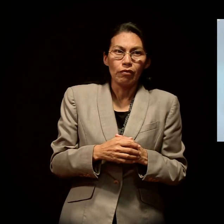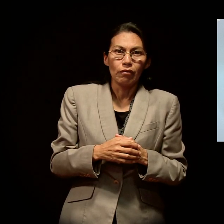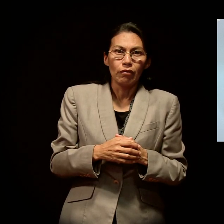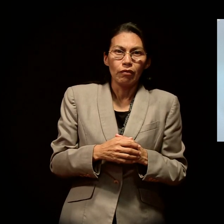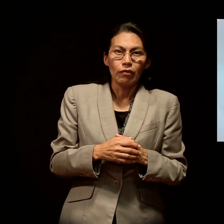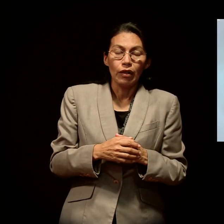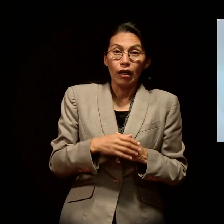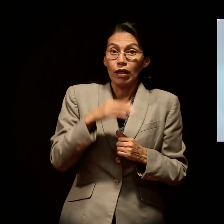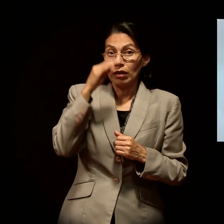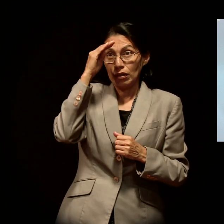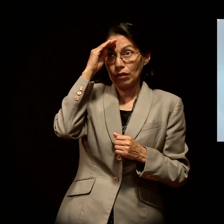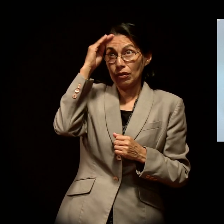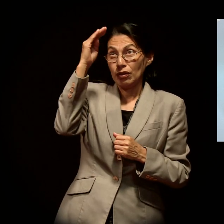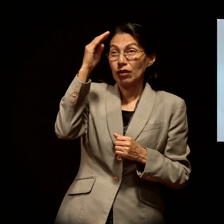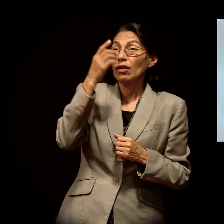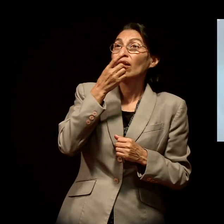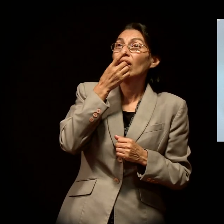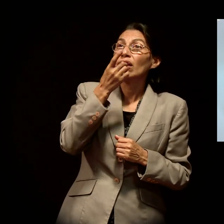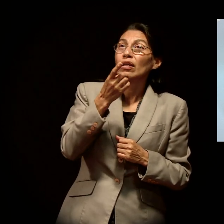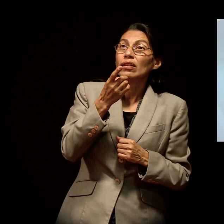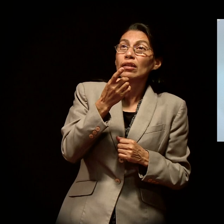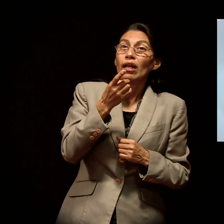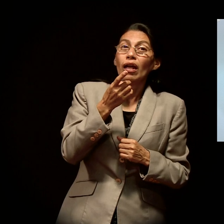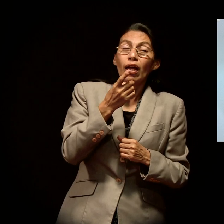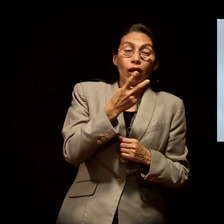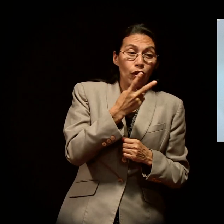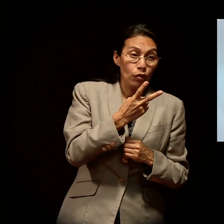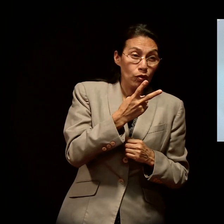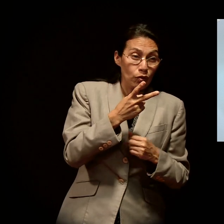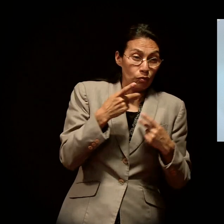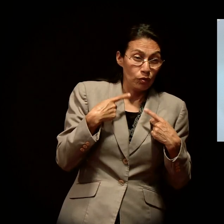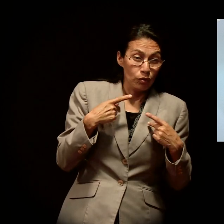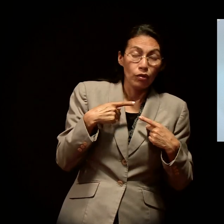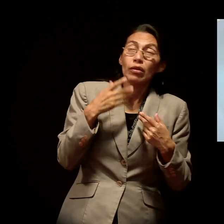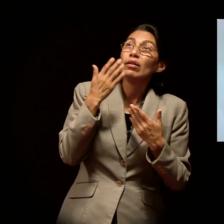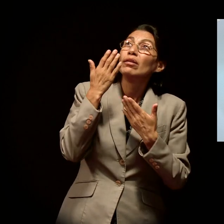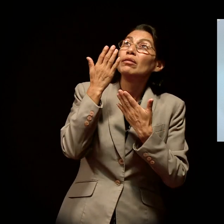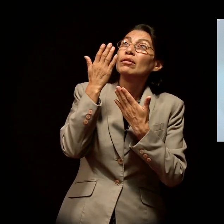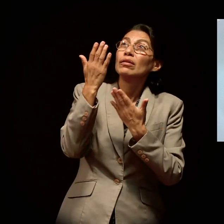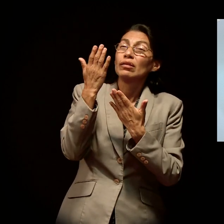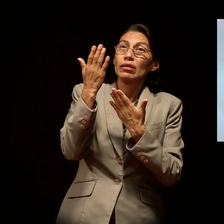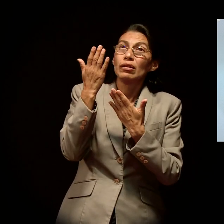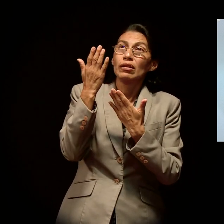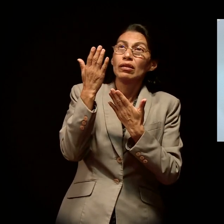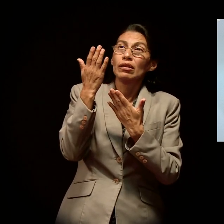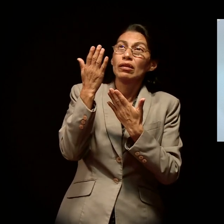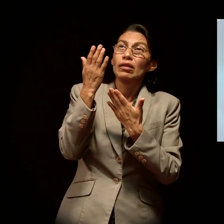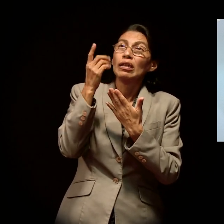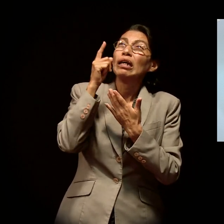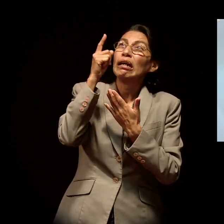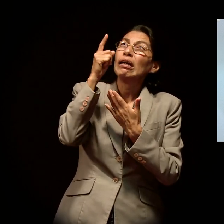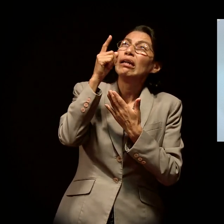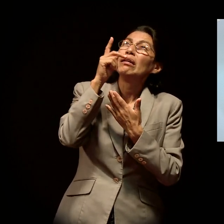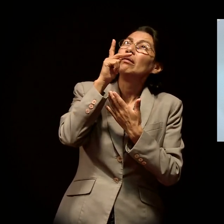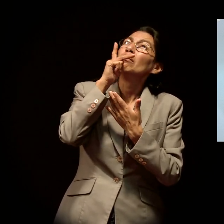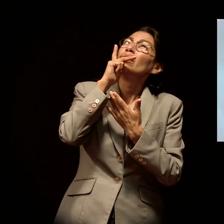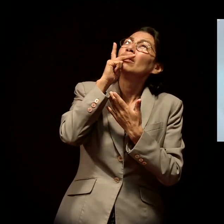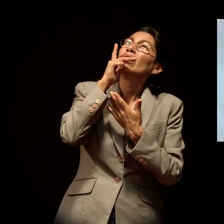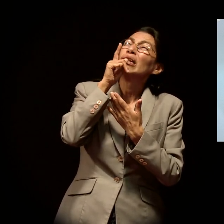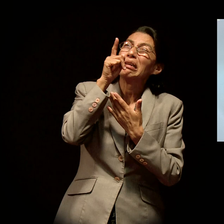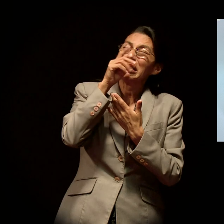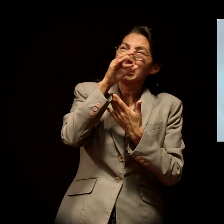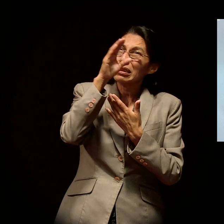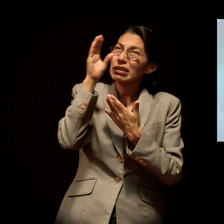responderá porque él es bueno dice el Señor que donde dos en esta tierra se ponen de acuerdo en pedir algo a